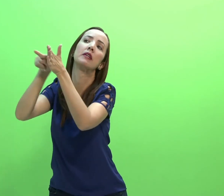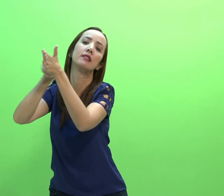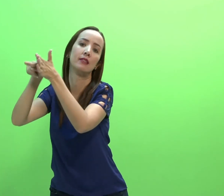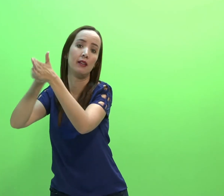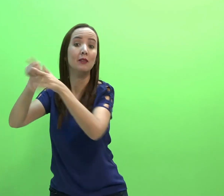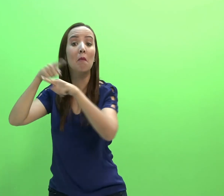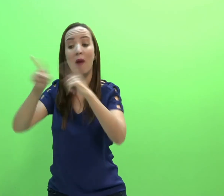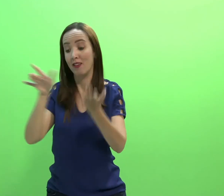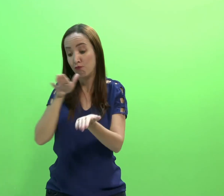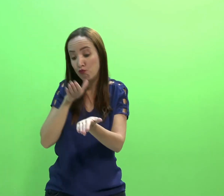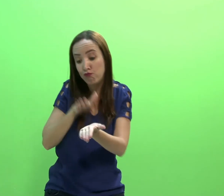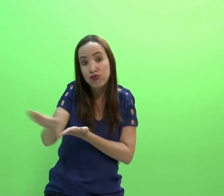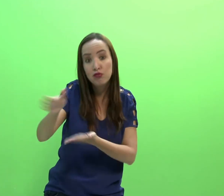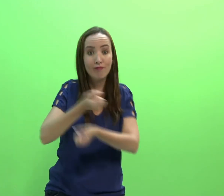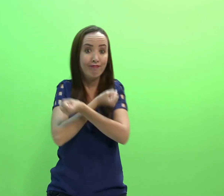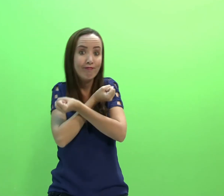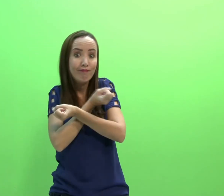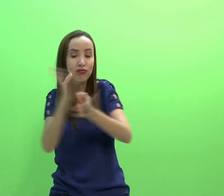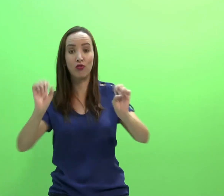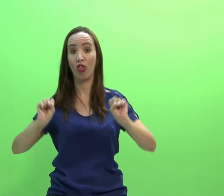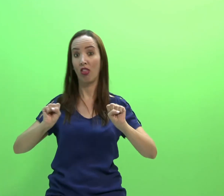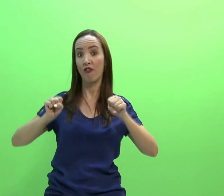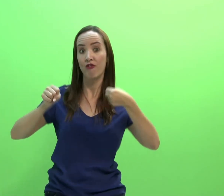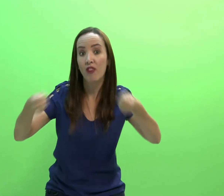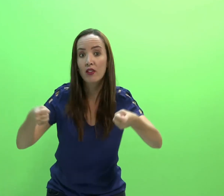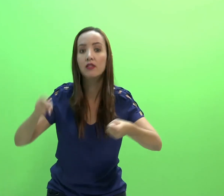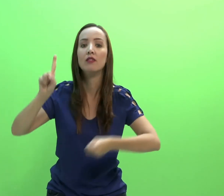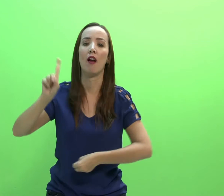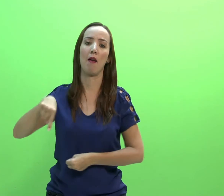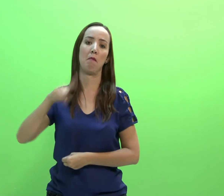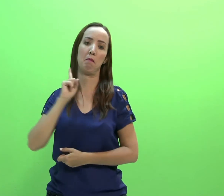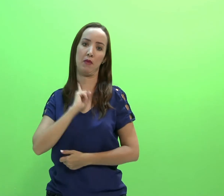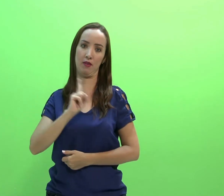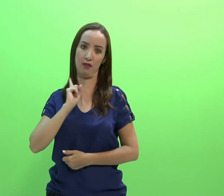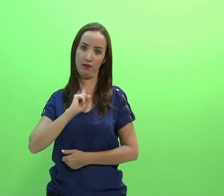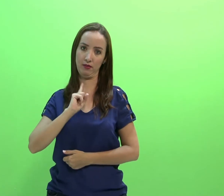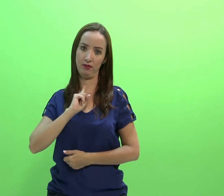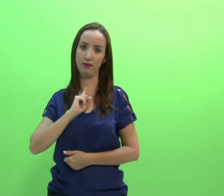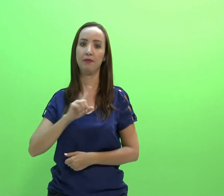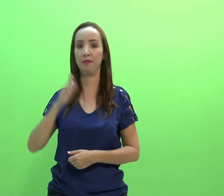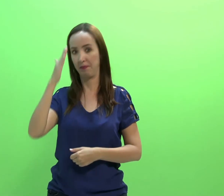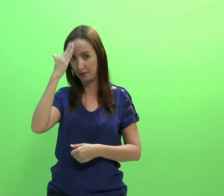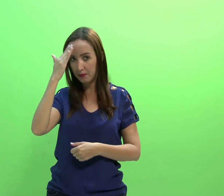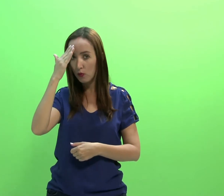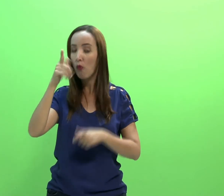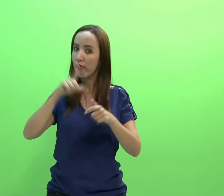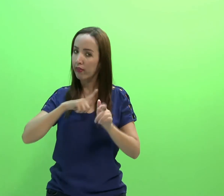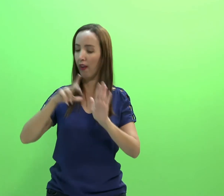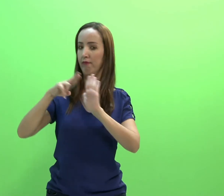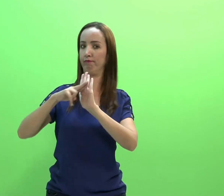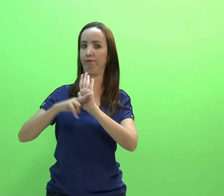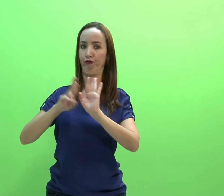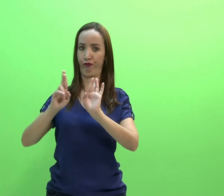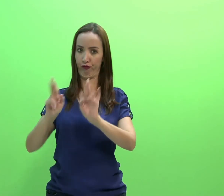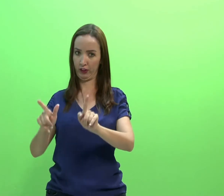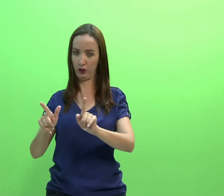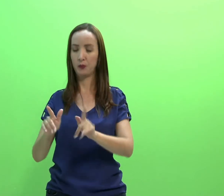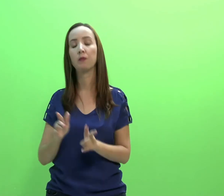A pesquisa ela foi feita onde? E onde foi impressa o material? Então, temos regras para